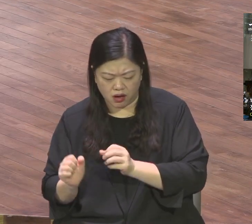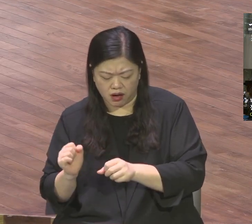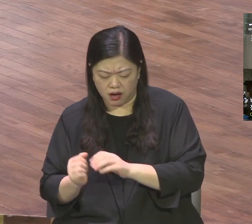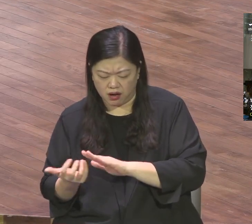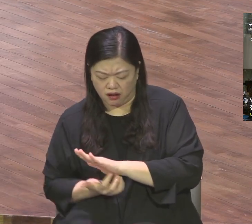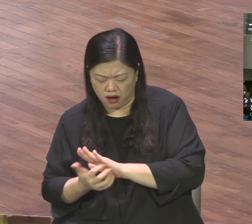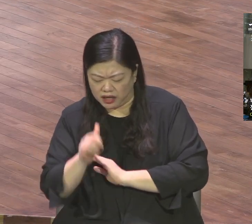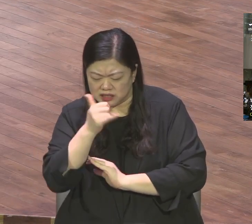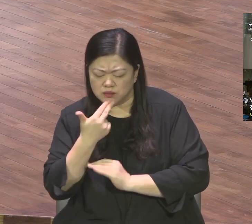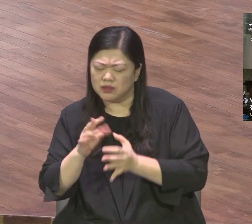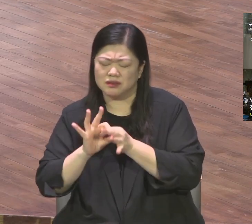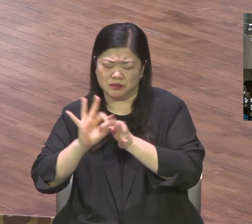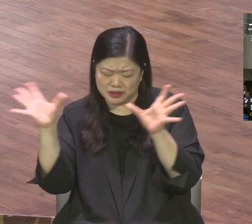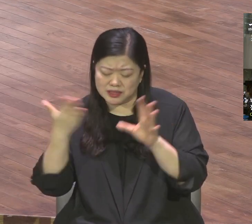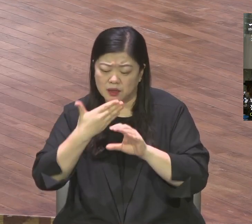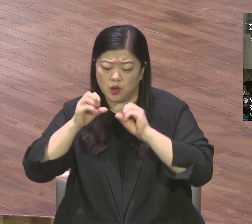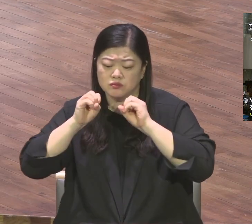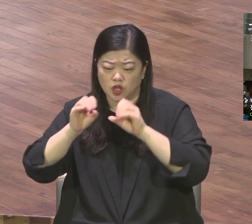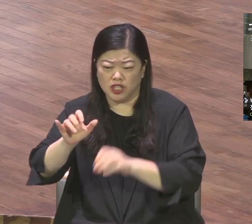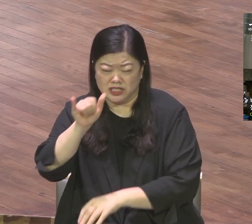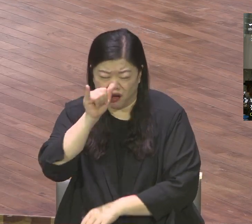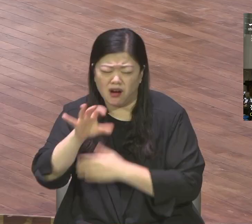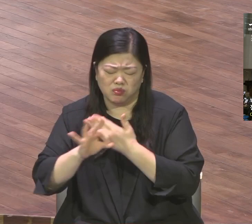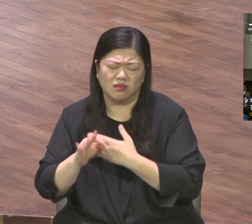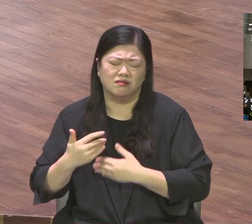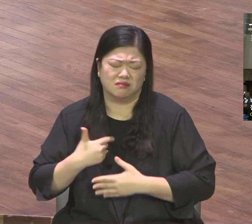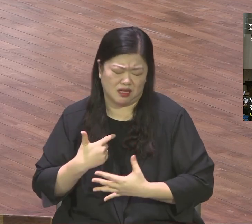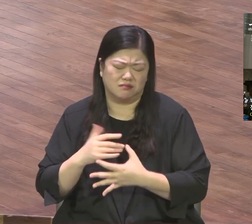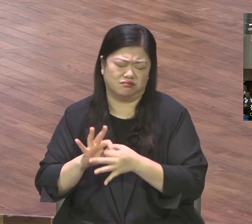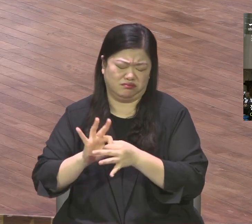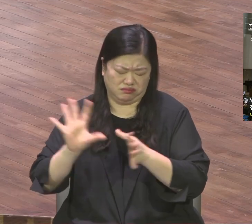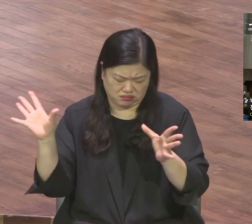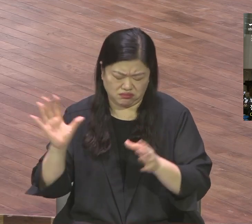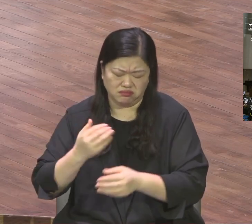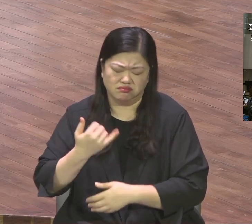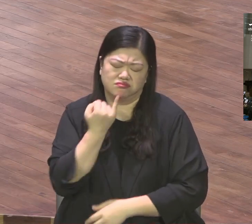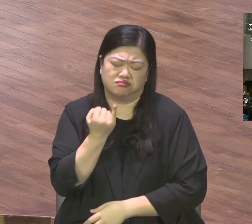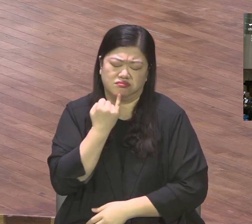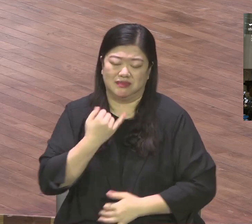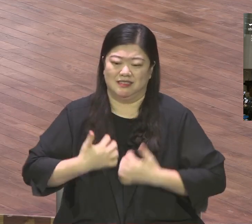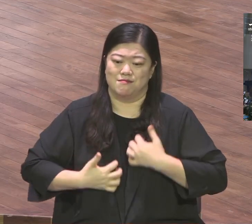것은 그리스도니 이로써 나는 기뻐하고 또한 기뻐하리라.